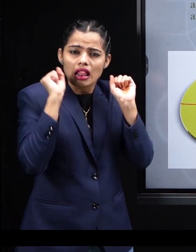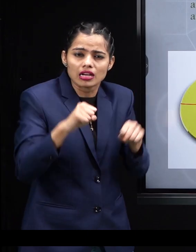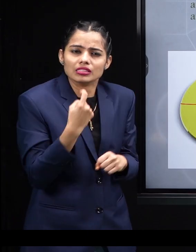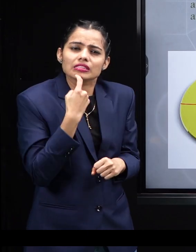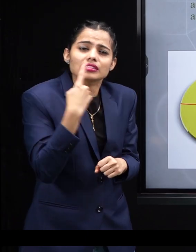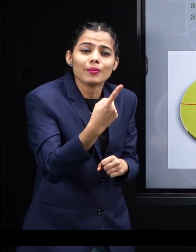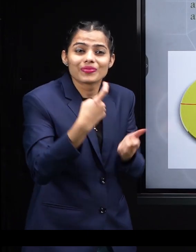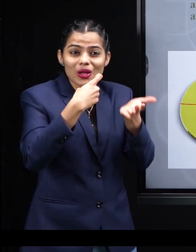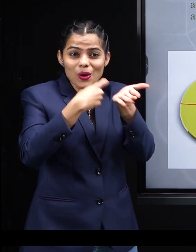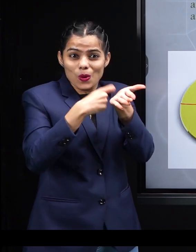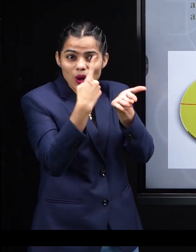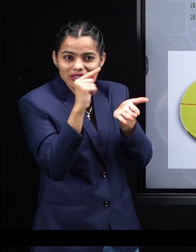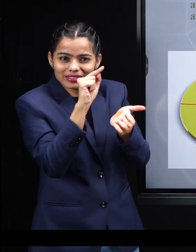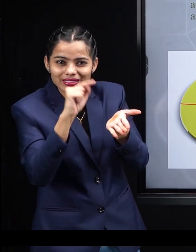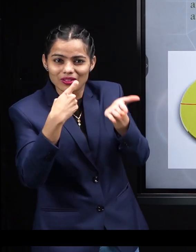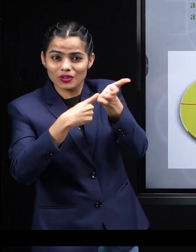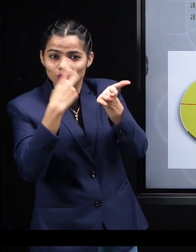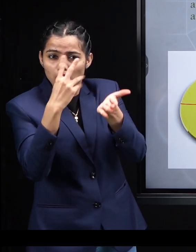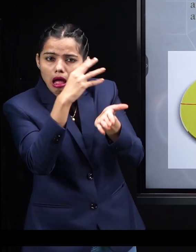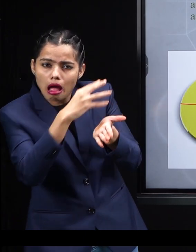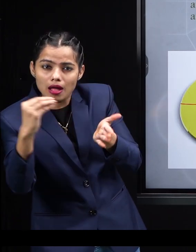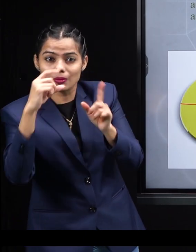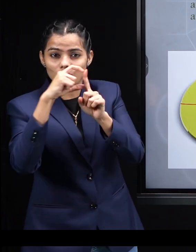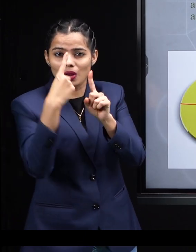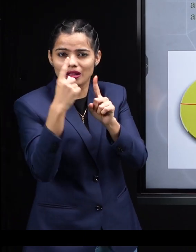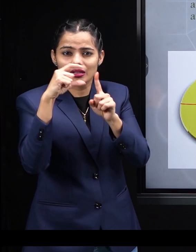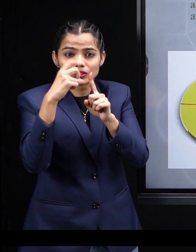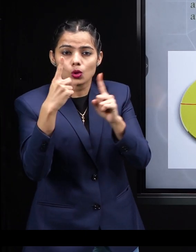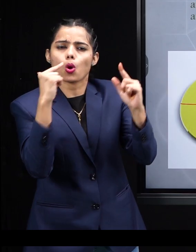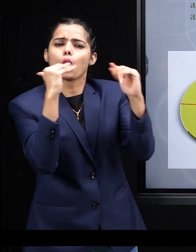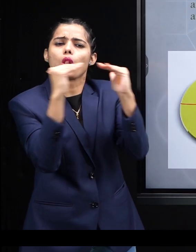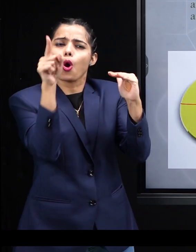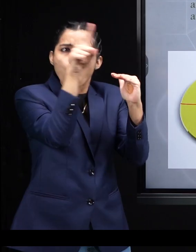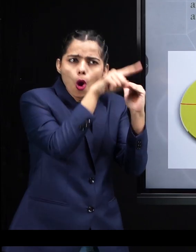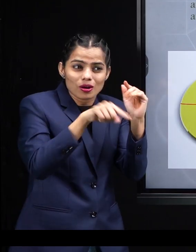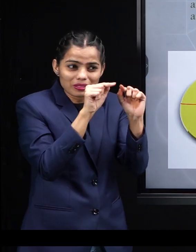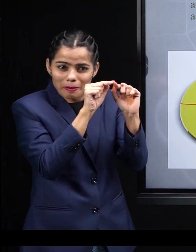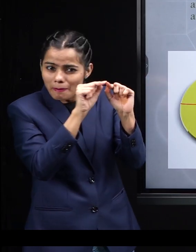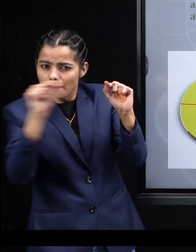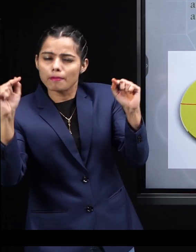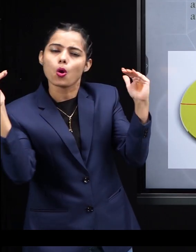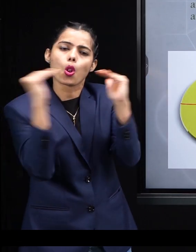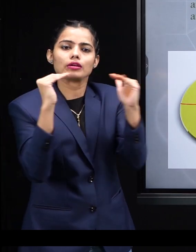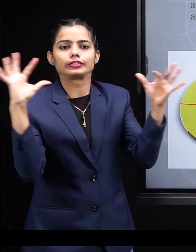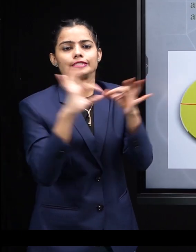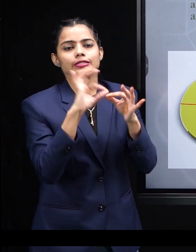2 மற்றும் வட்ட அடைப்புக்குறிக்குள் D கீழிலக்கம் 1 ஈடு வட்ட அடைப்புக்குறிக்குள் டி கீழிலக்கம்